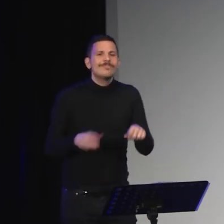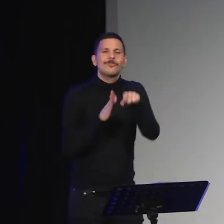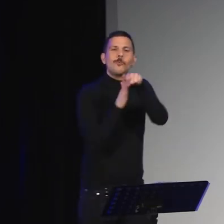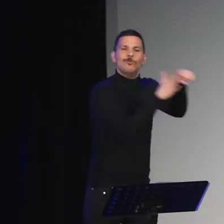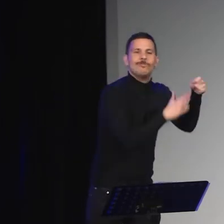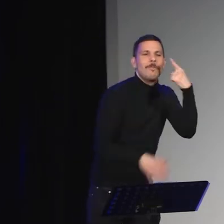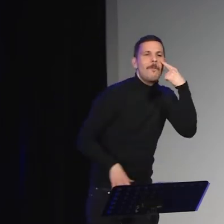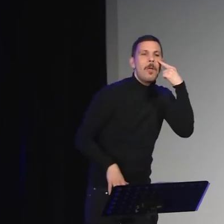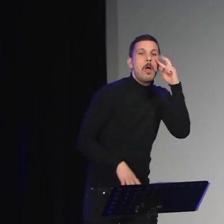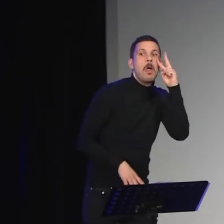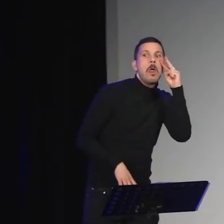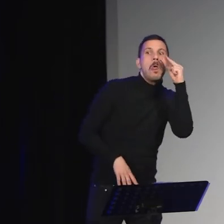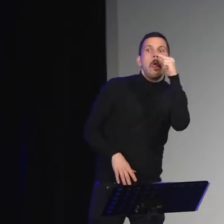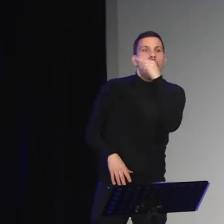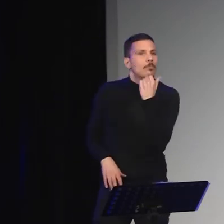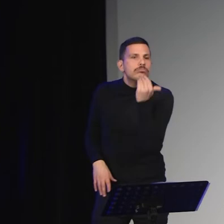se trouvent devant nos yeux.